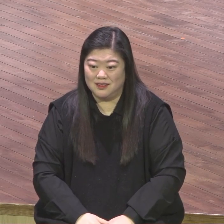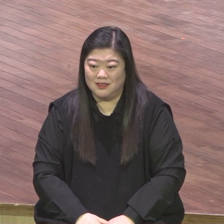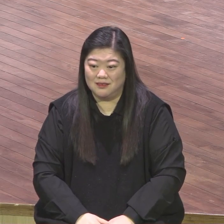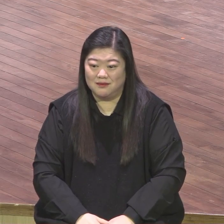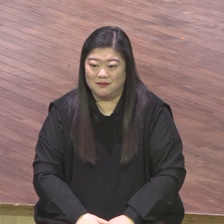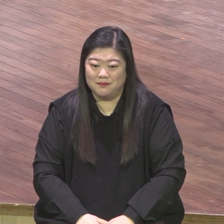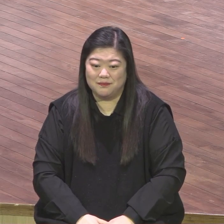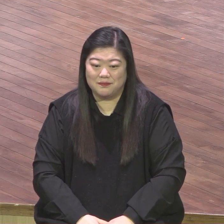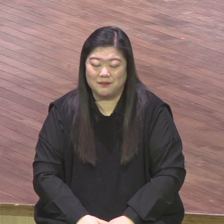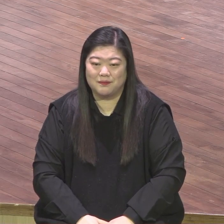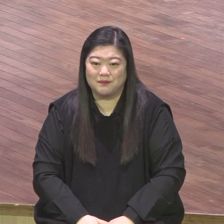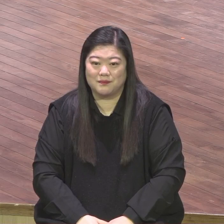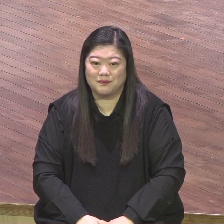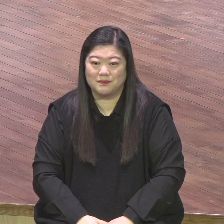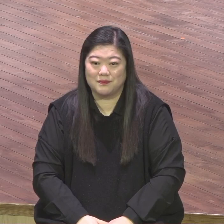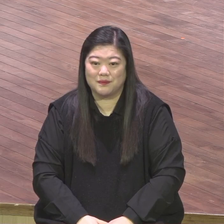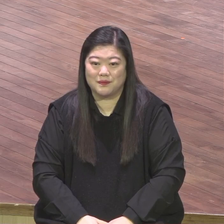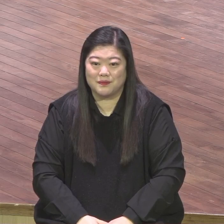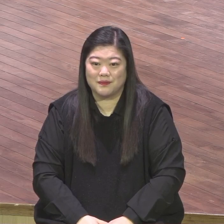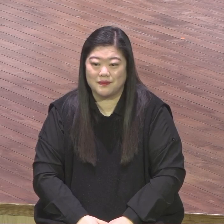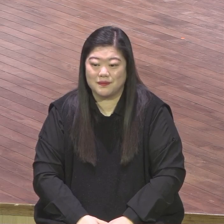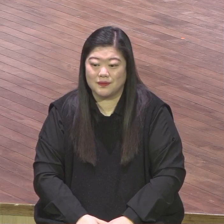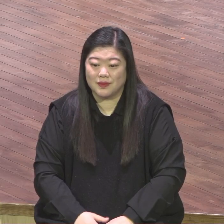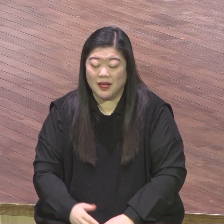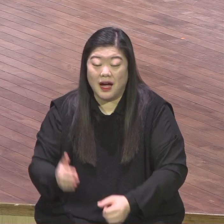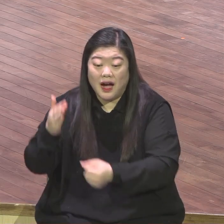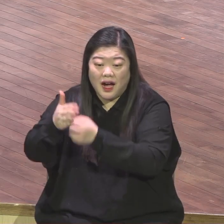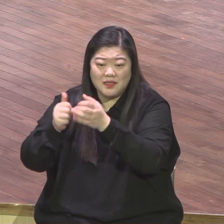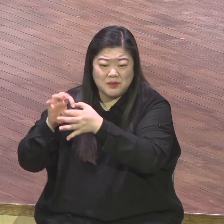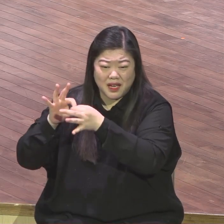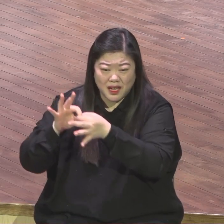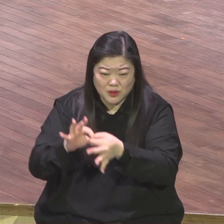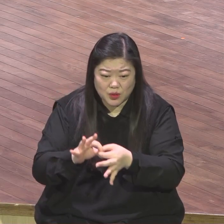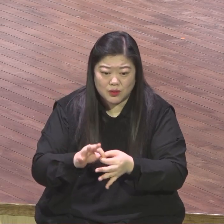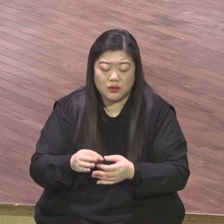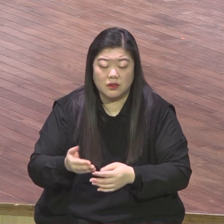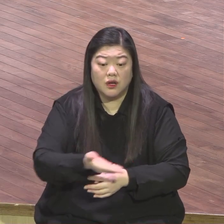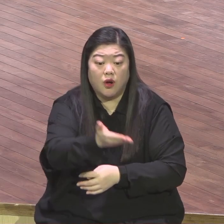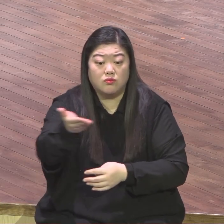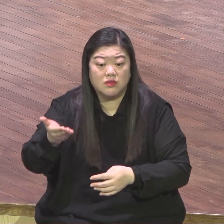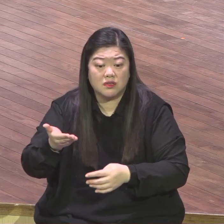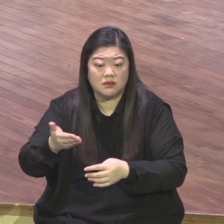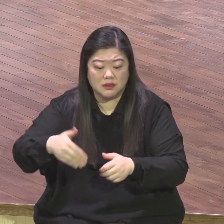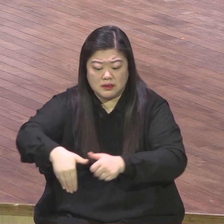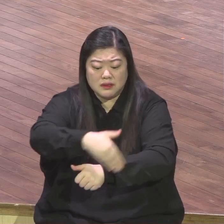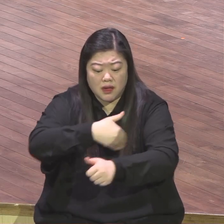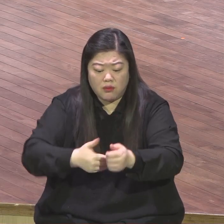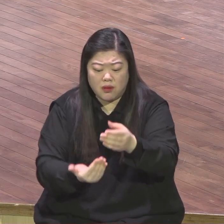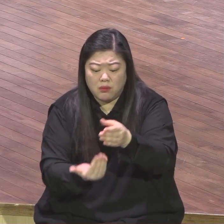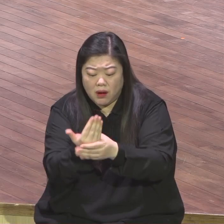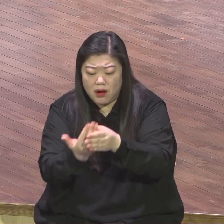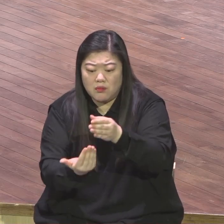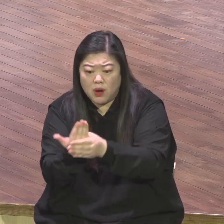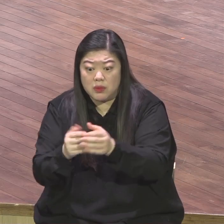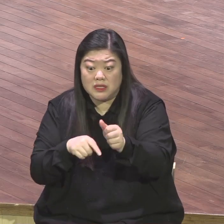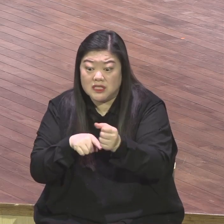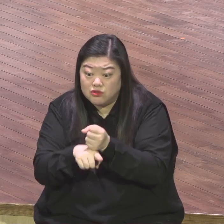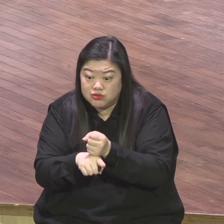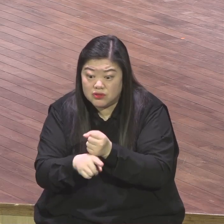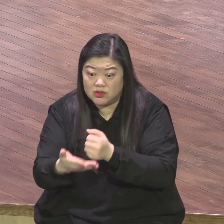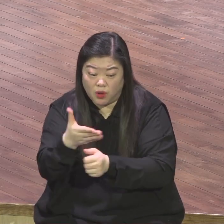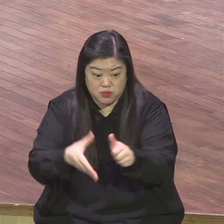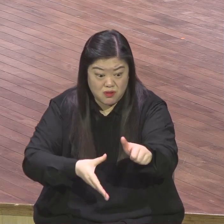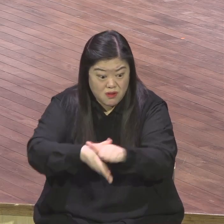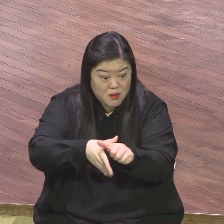싫어가지고 안 하려고 딴 데 투자하고 날랜데 왜 하나님 하게 하셨냐고요? 우리 괴롭히려고 그랬습니까? 우리 하지 않으려고